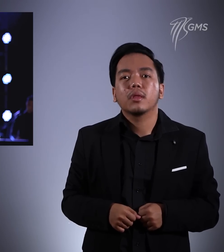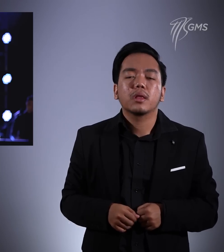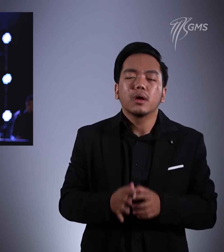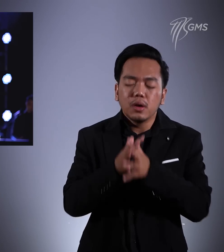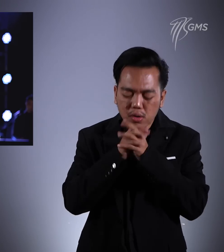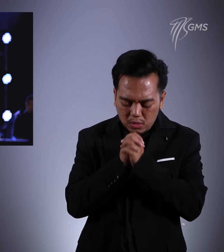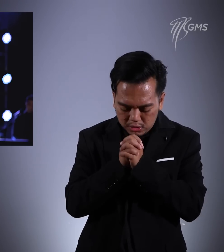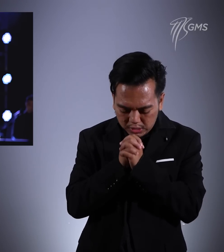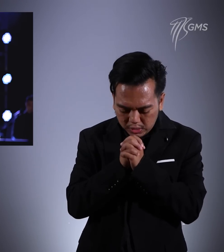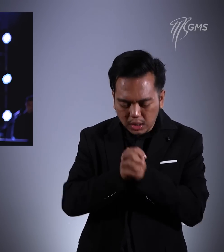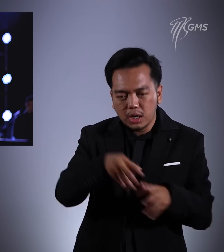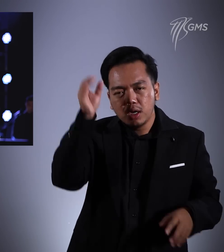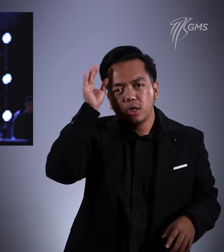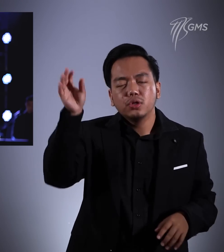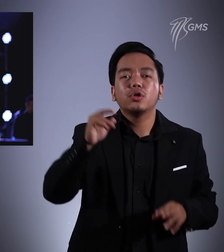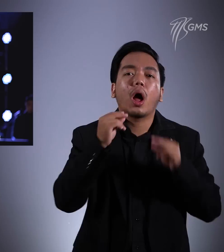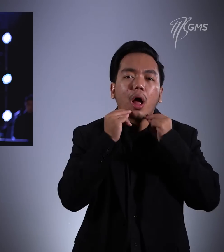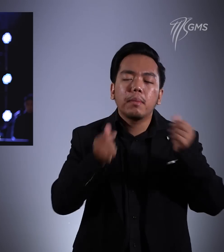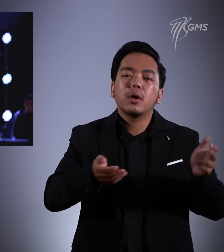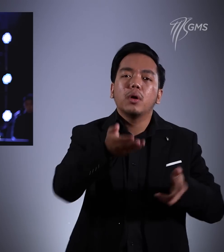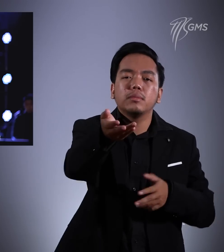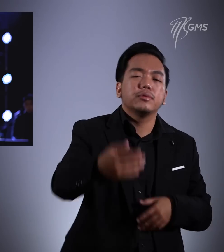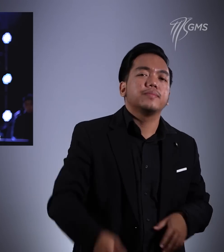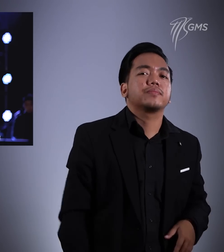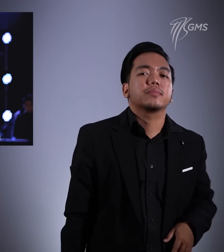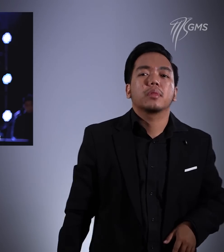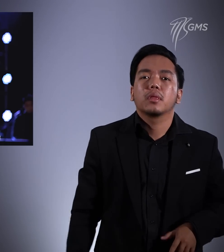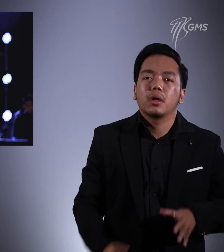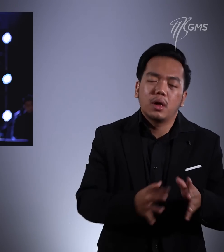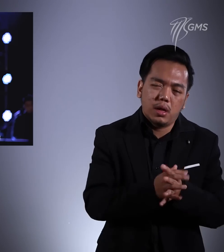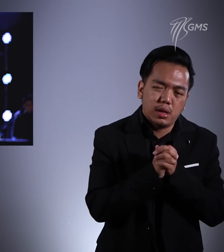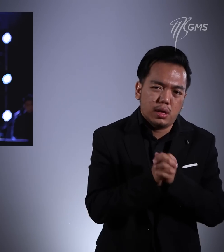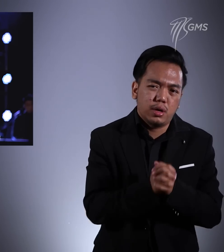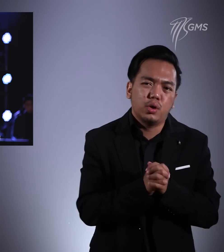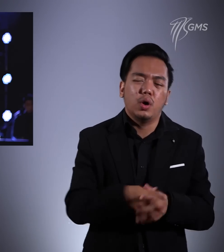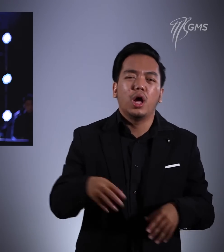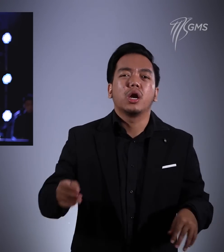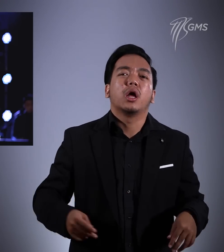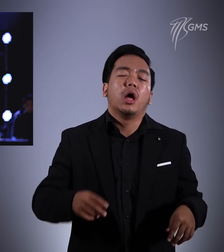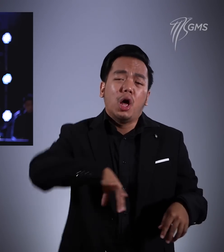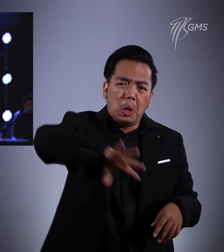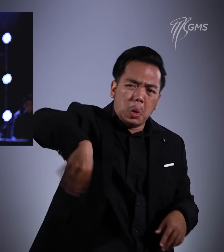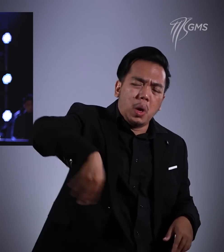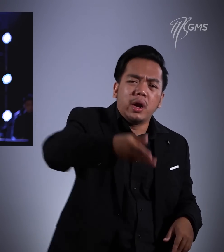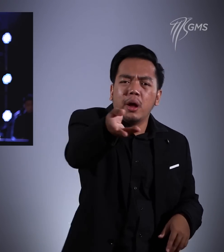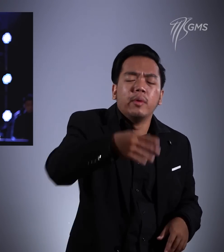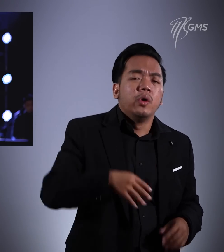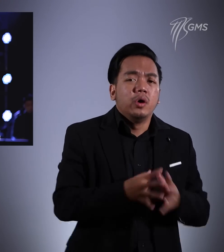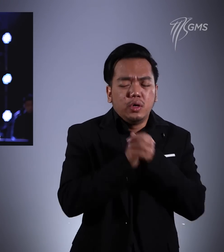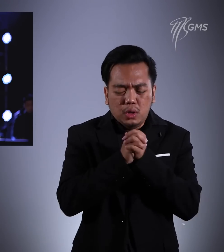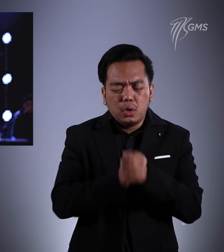Pray for your needs. And pray for others too. Doakan untuk keluargamu, doakan untuk rekan teman, siapa yang Tuhan sekarang ingatkan dalam pikiran Anda.